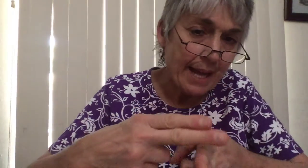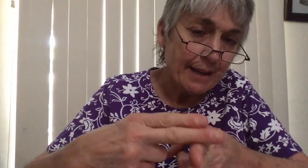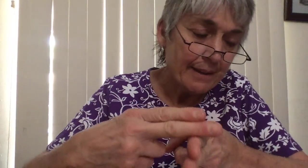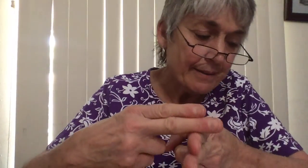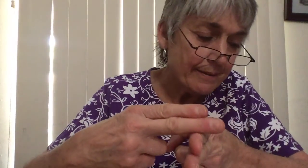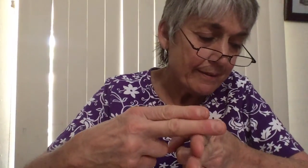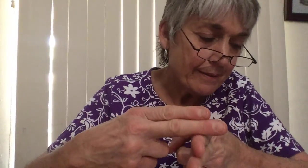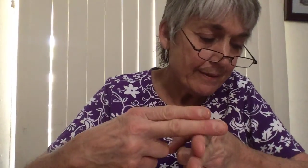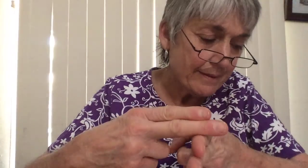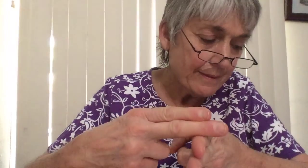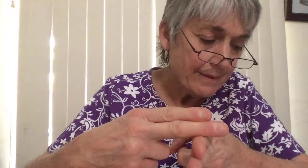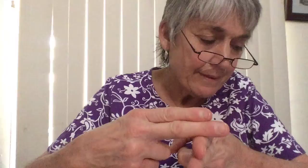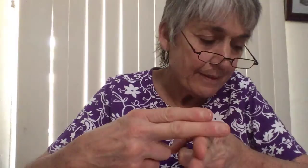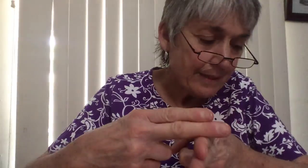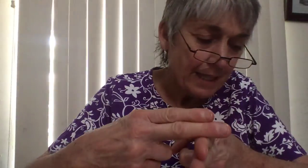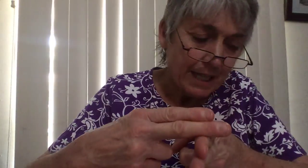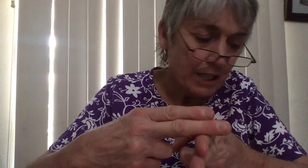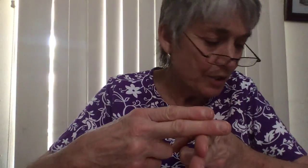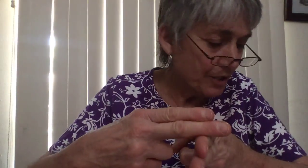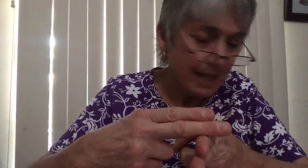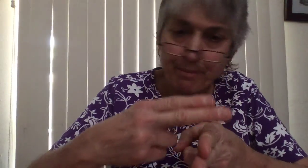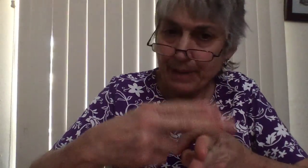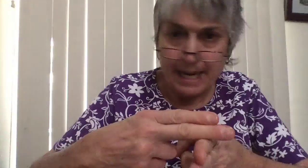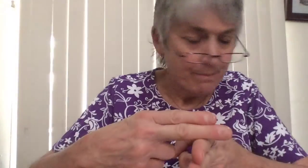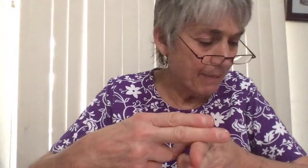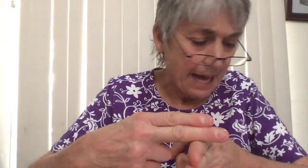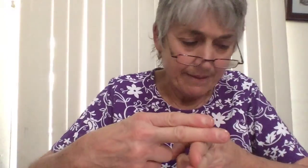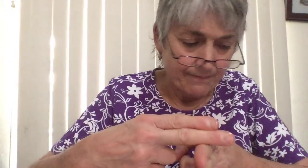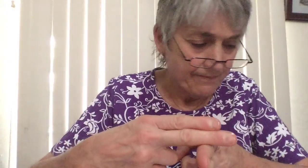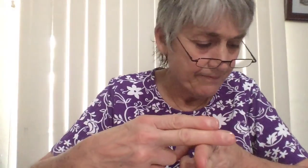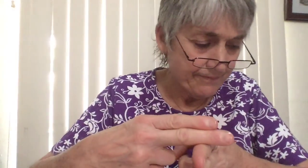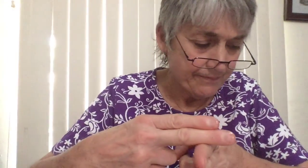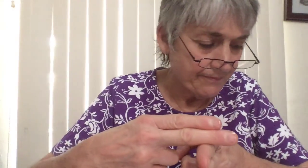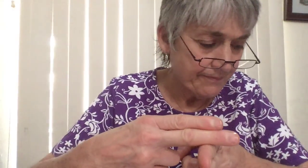S'appelle. Il ne s'appelle pas.